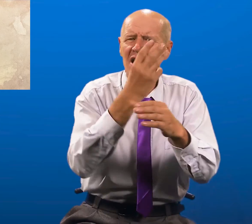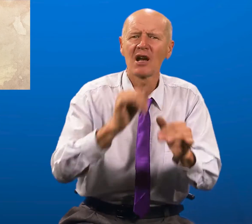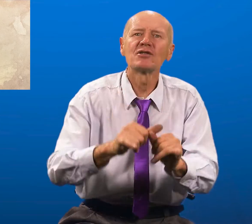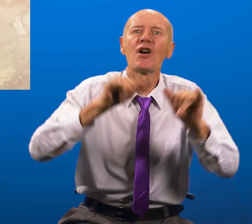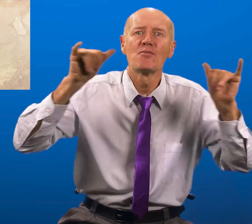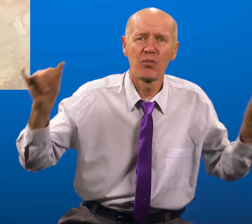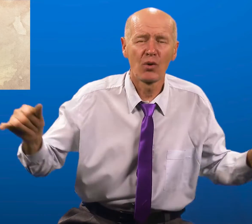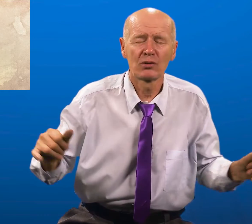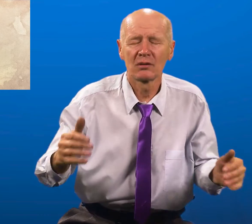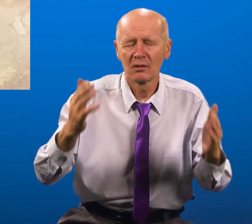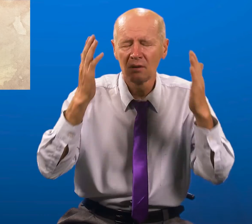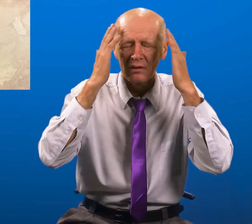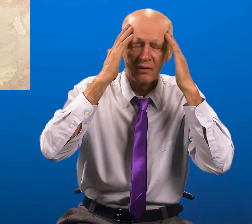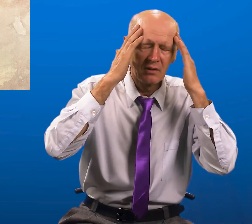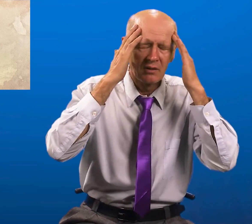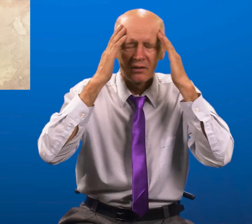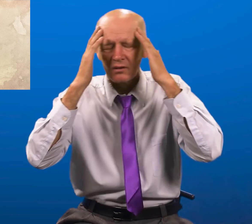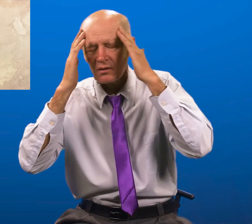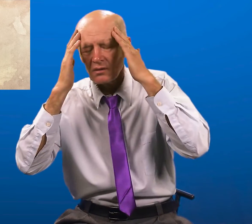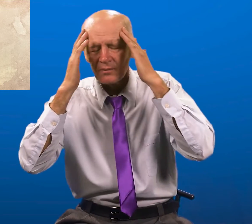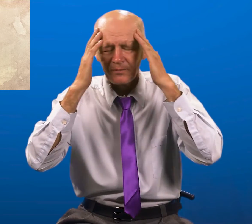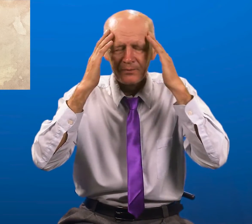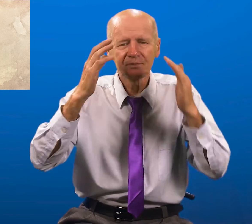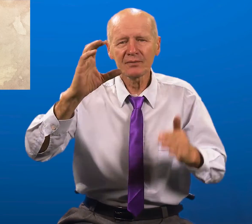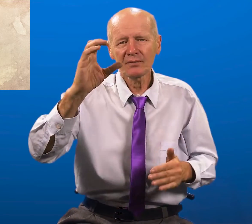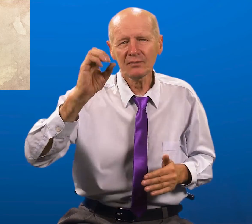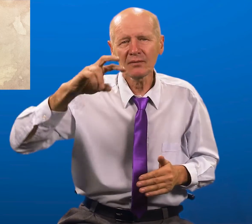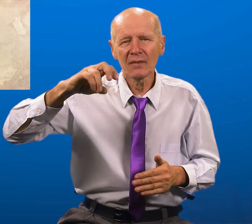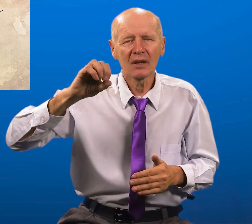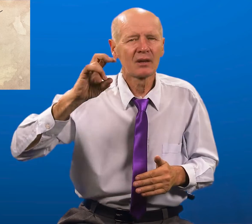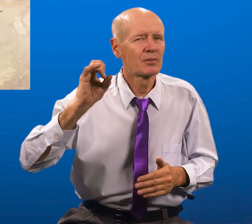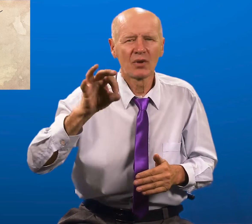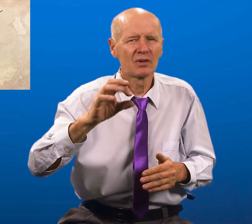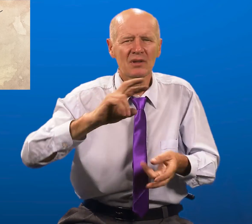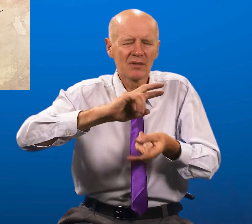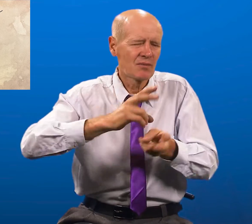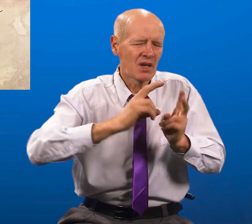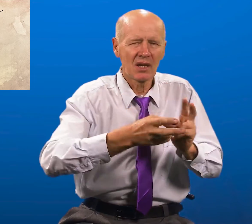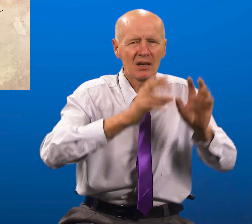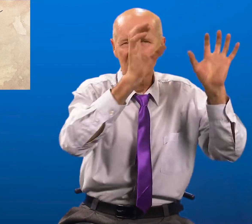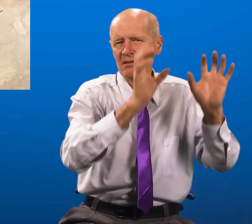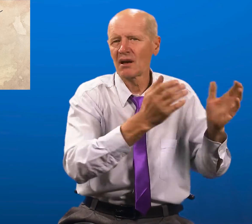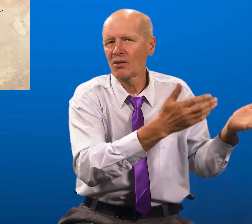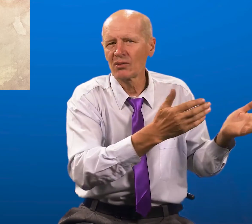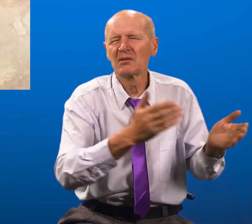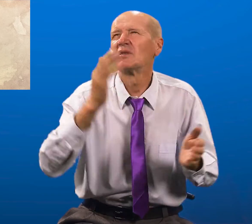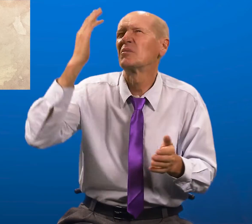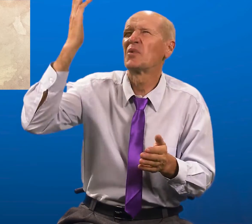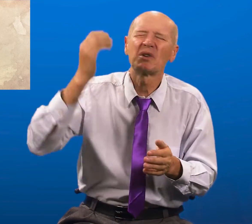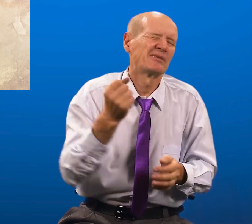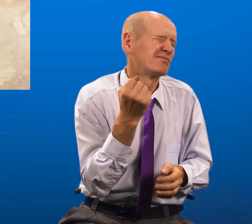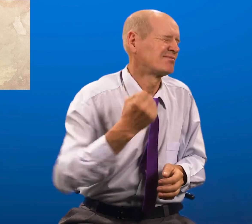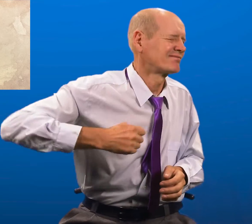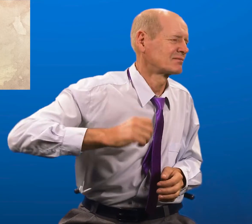долгосрочному процветанию и миру. Но Соломон использовал свой ум, чтобы менять их по своему усмотрению. Бог не был для Соломона